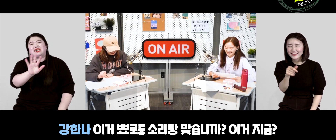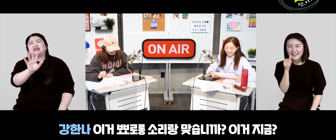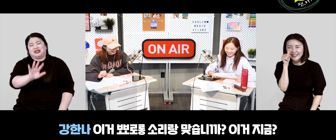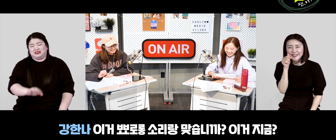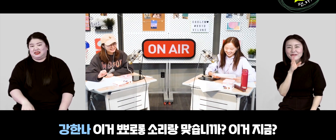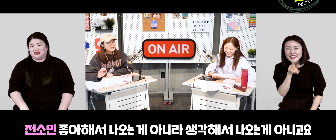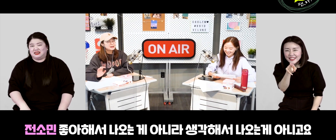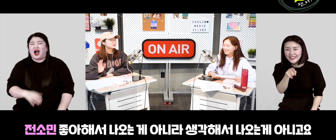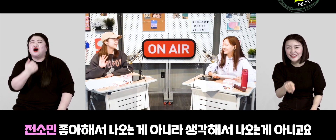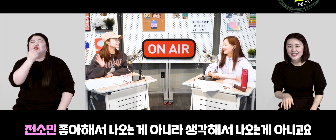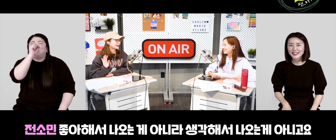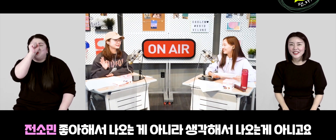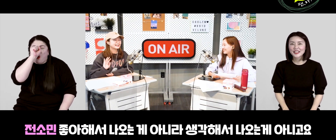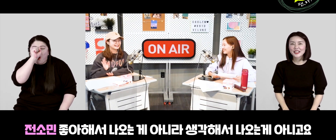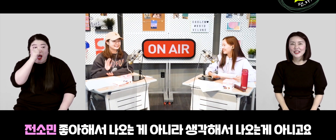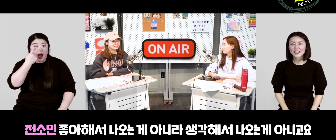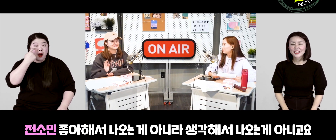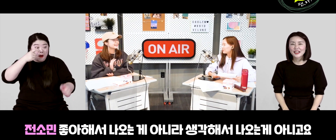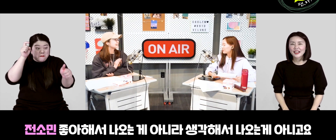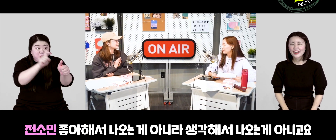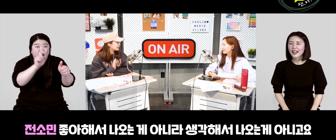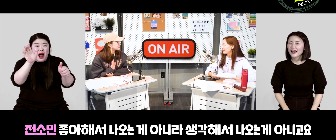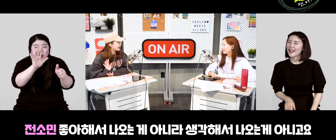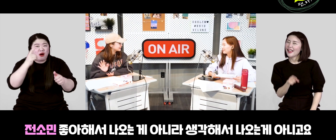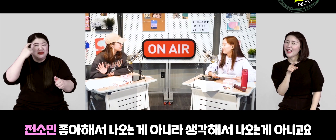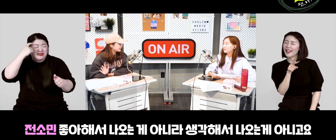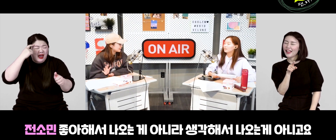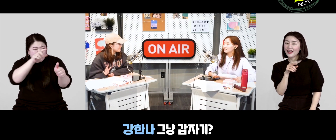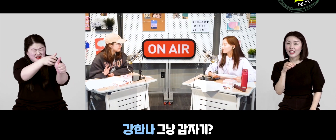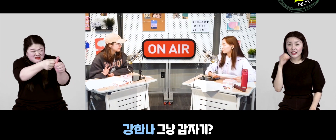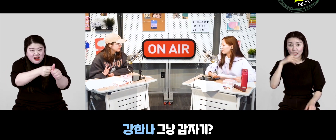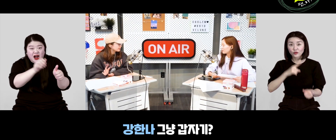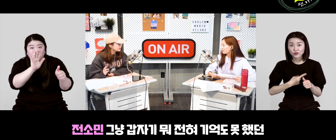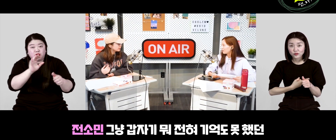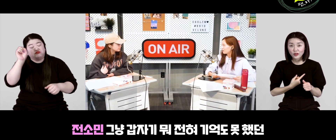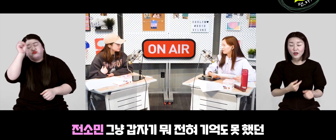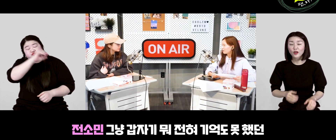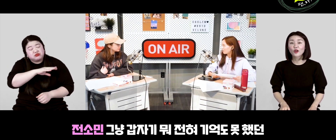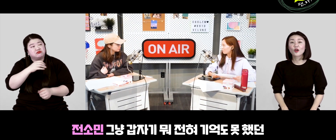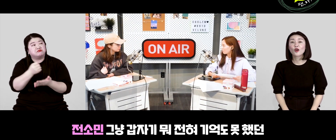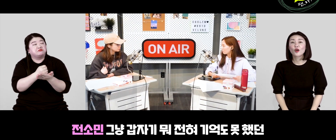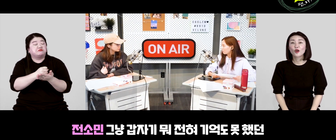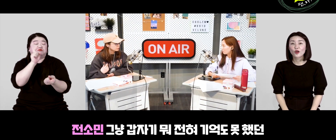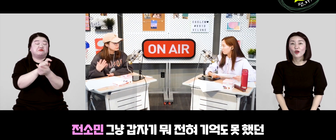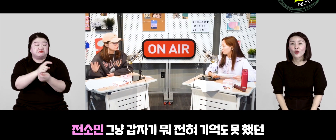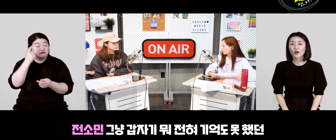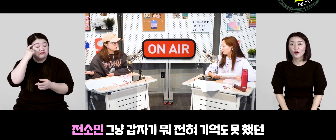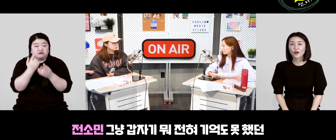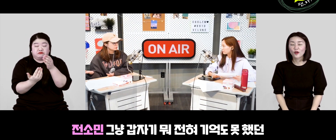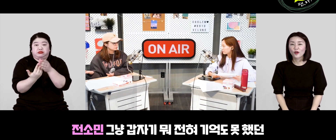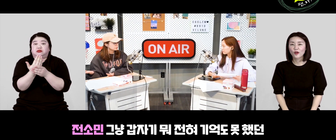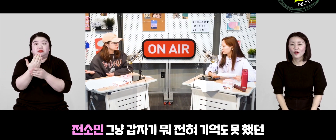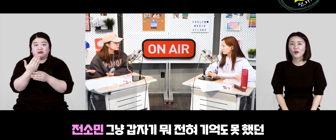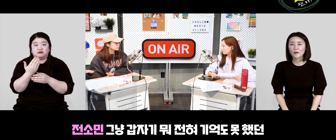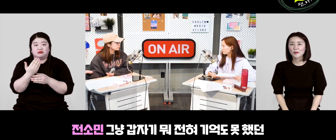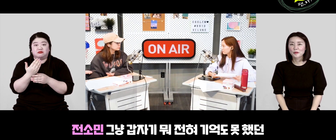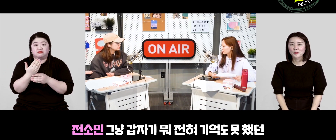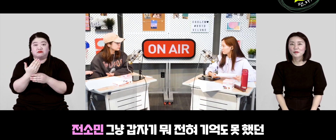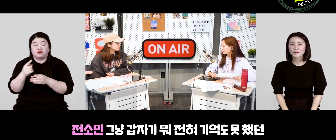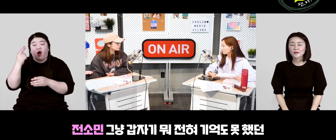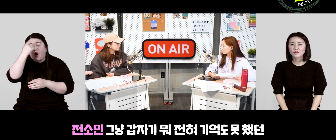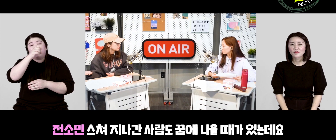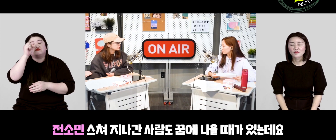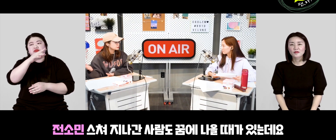지금? 아니, 좋아해서 나오는 게 아니라 생각해서 나오는 게 아니고요. 그냥 갑자기 뭐 전혀